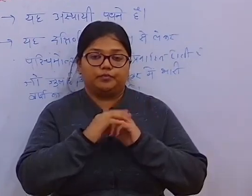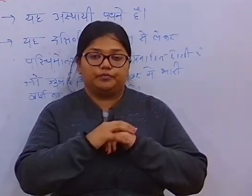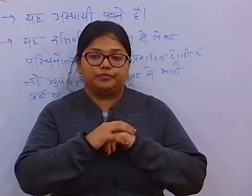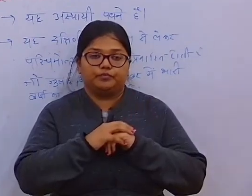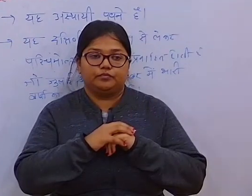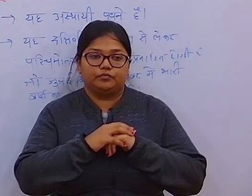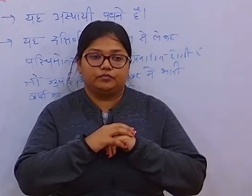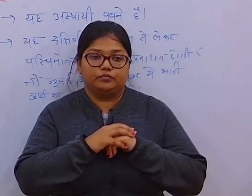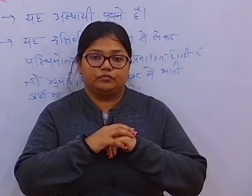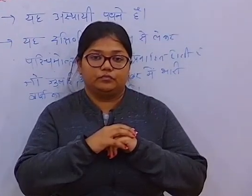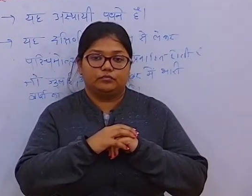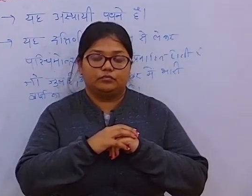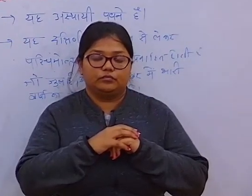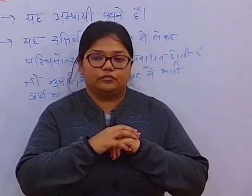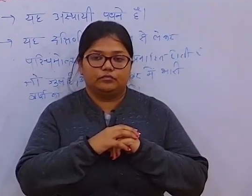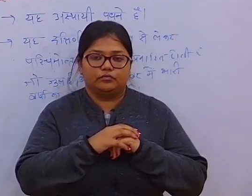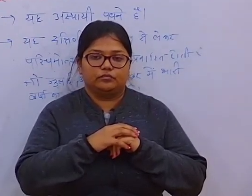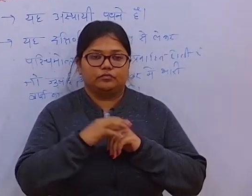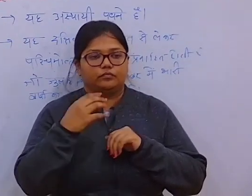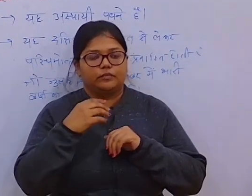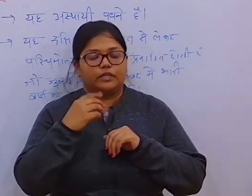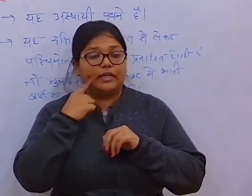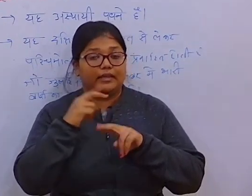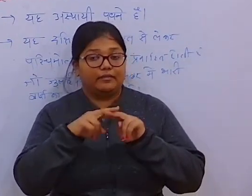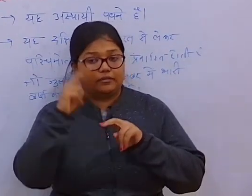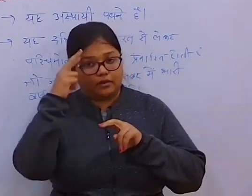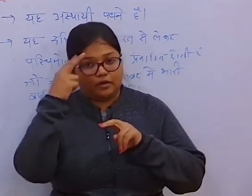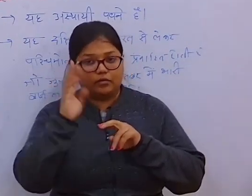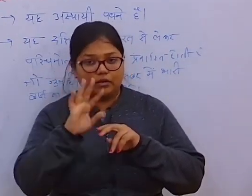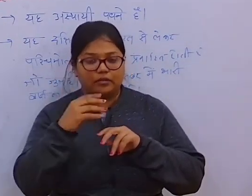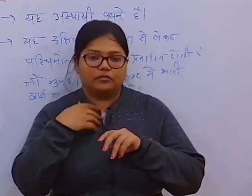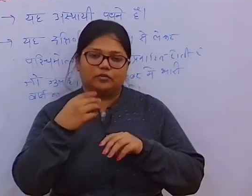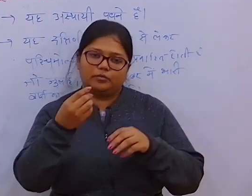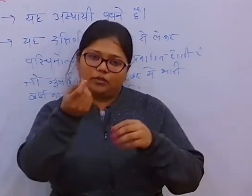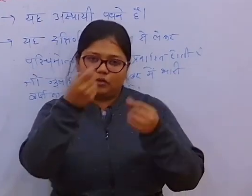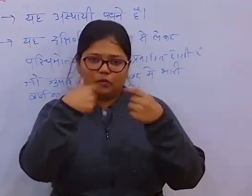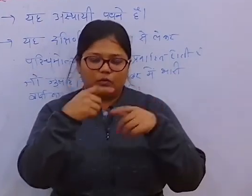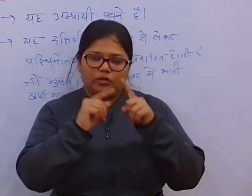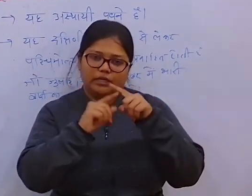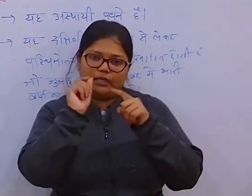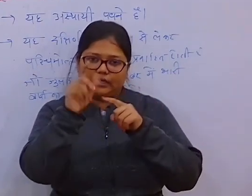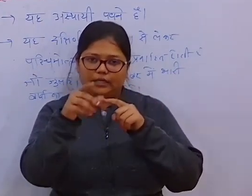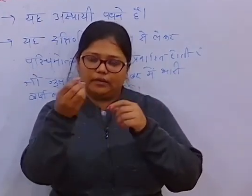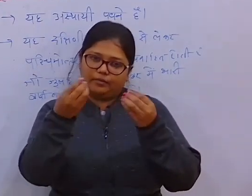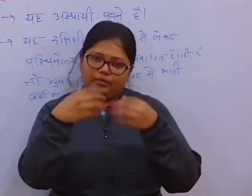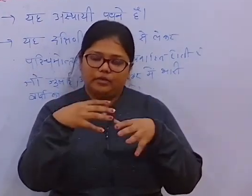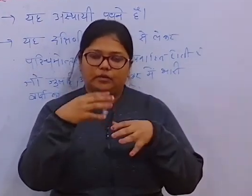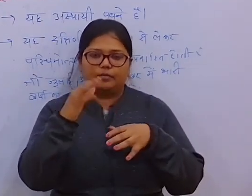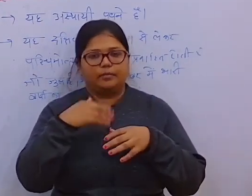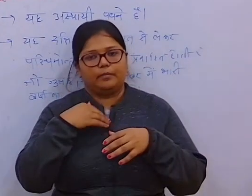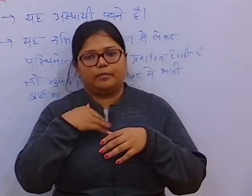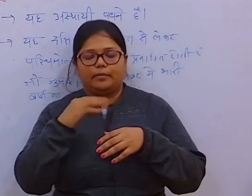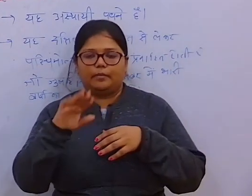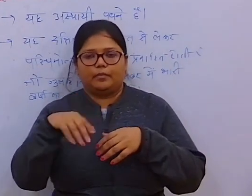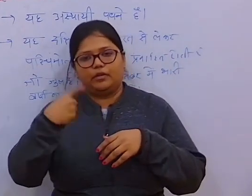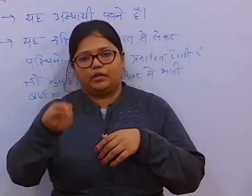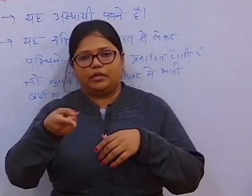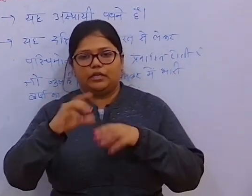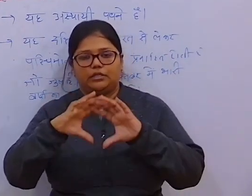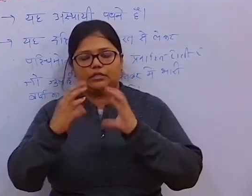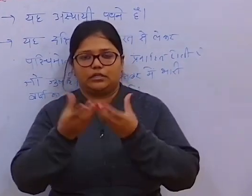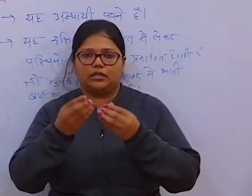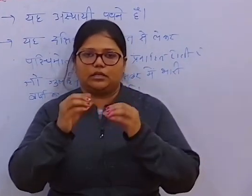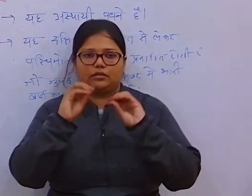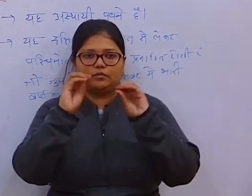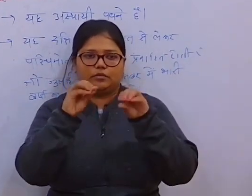है तो भी लिख देना, तो मैं कल की क्लास में उसको मैं क्लियर करा दूंगी, ठीक है। बाकी पवने कितने प्रकार की होती है, समताप मंडल,